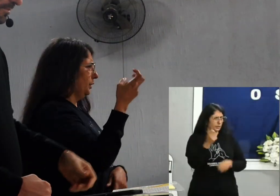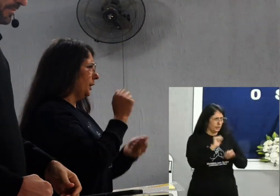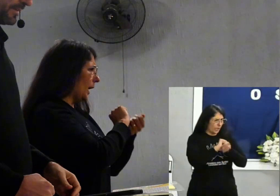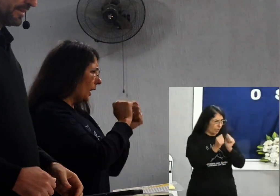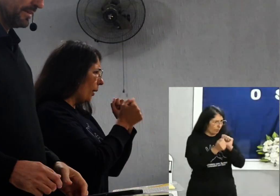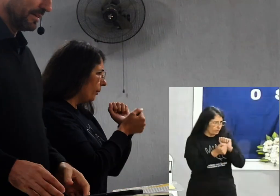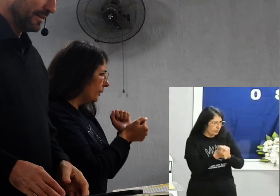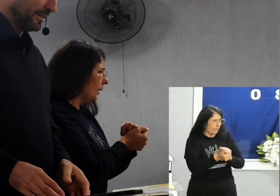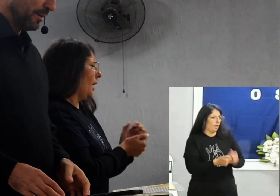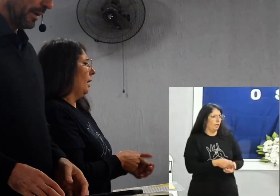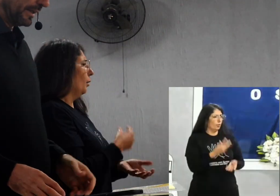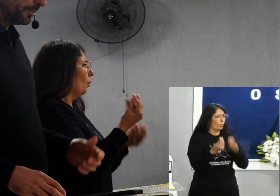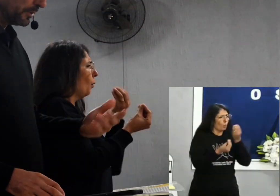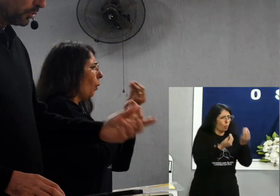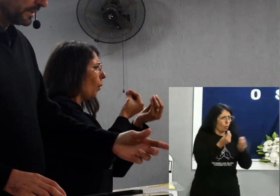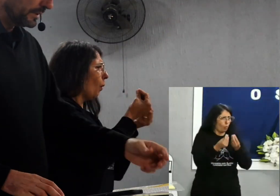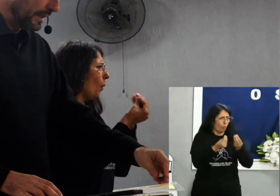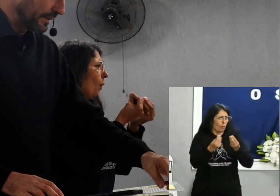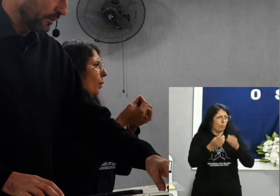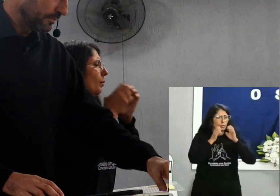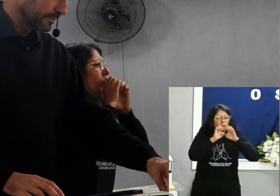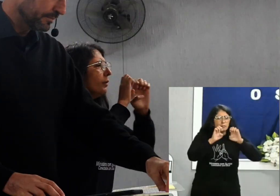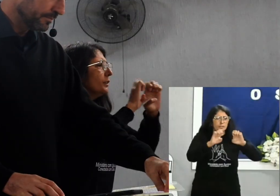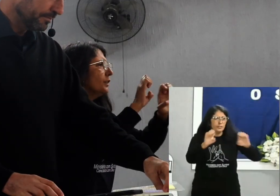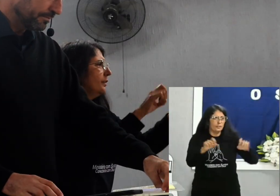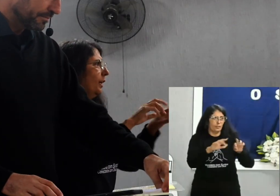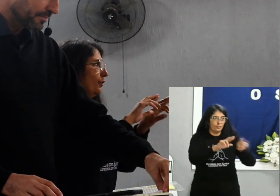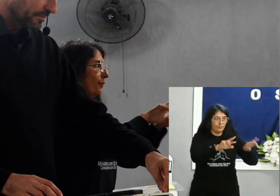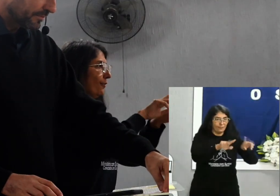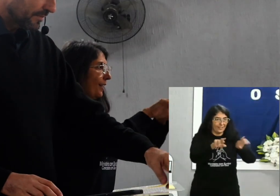diferentes para que as pessoas entendam.